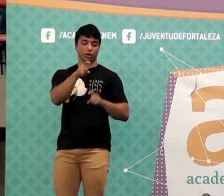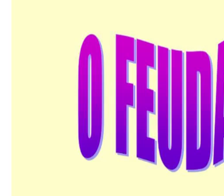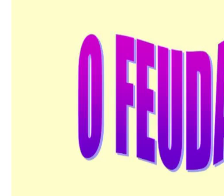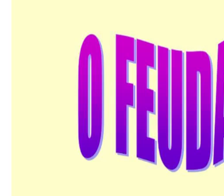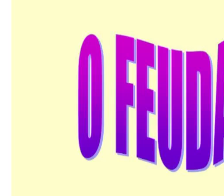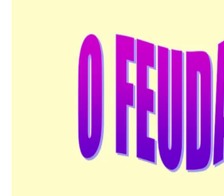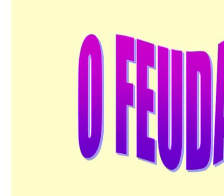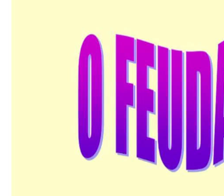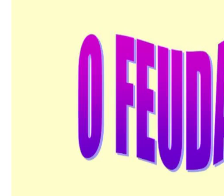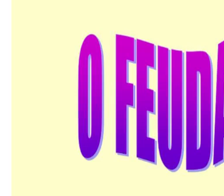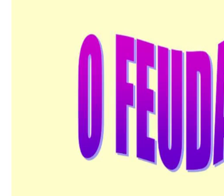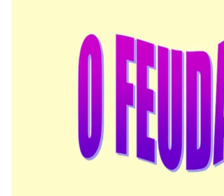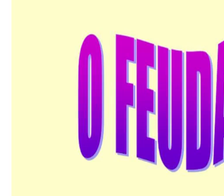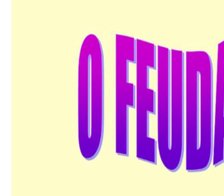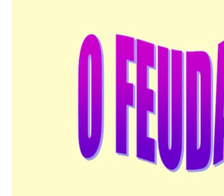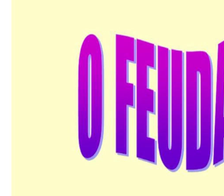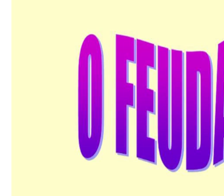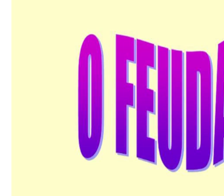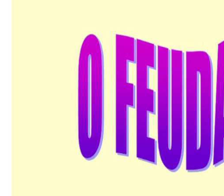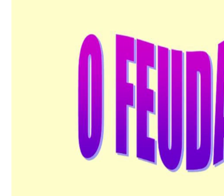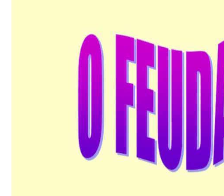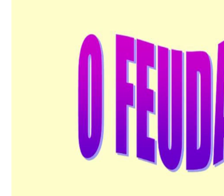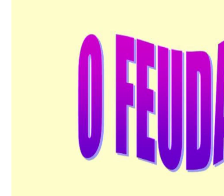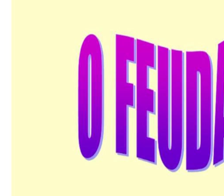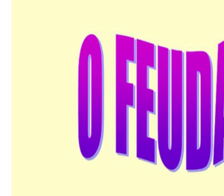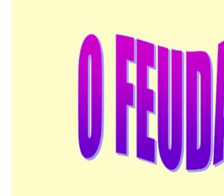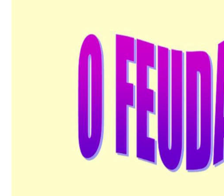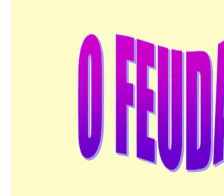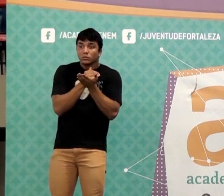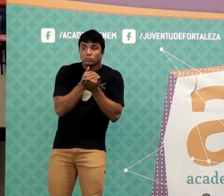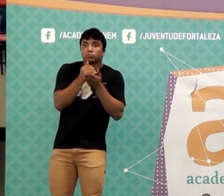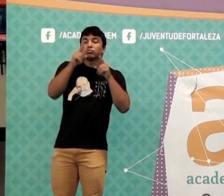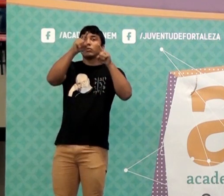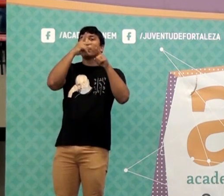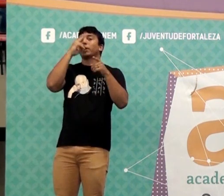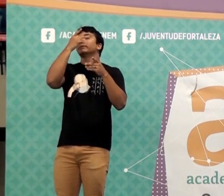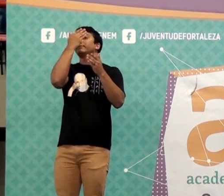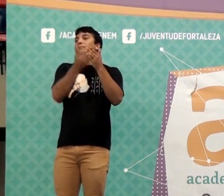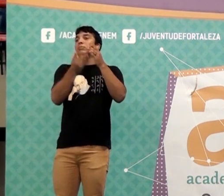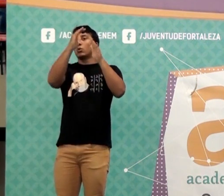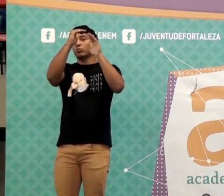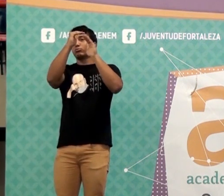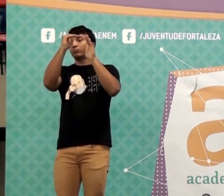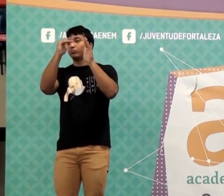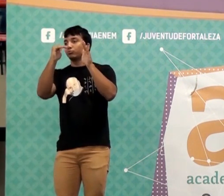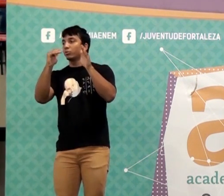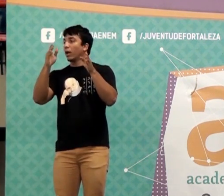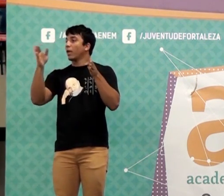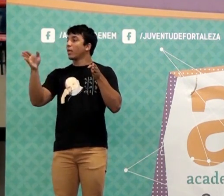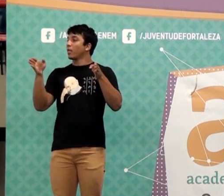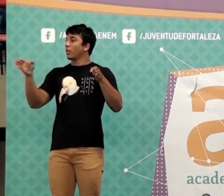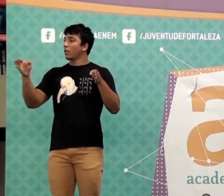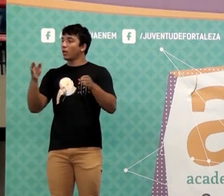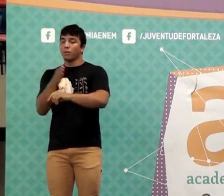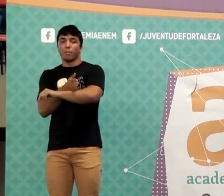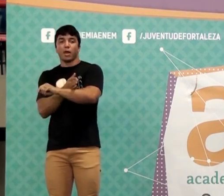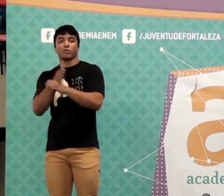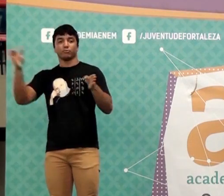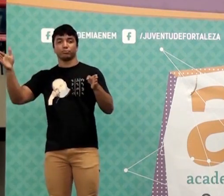o feudalismo. Quando o feudalismo começa a entrar em decadência, a Idade Média começa a passar